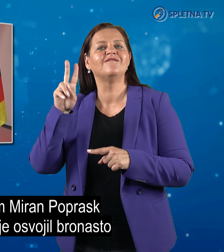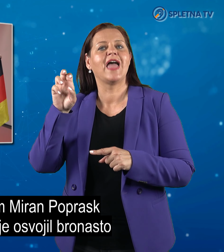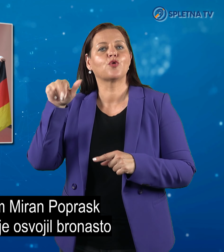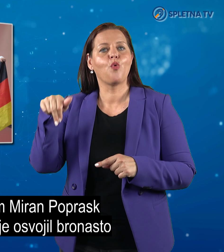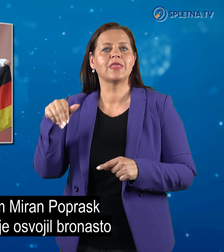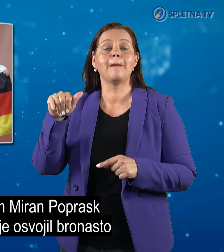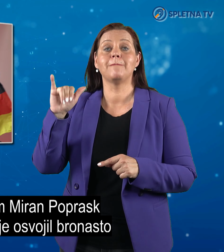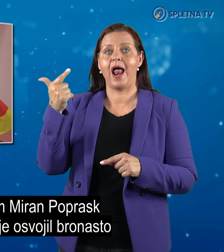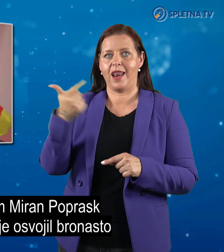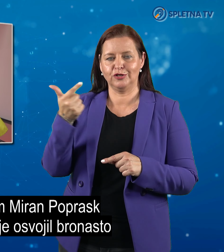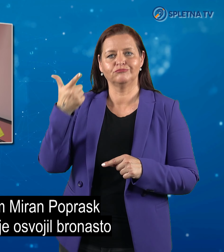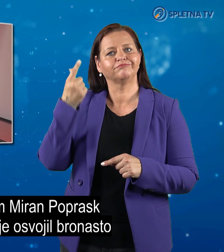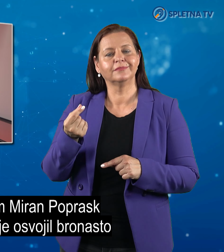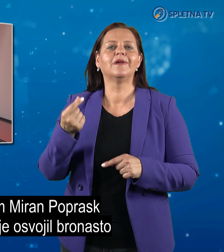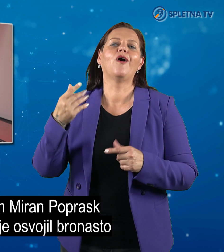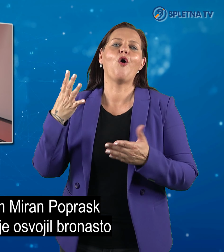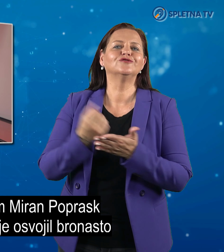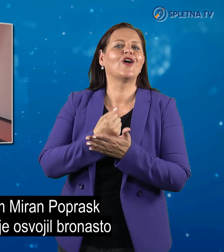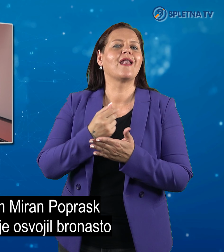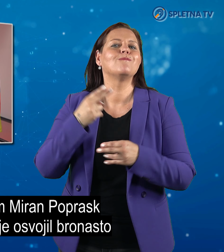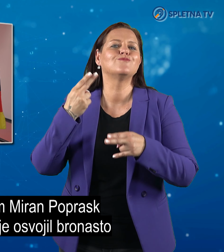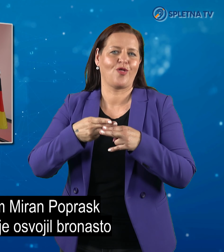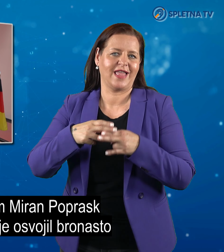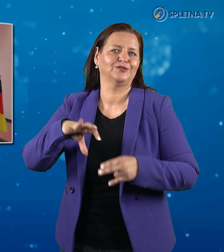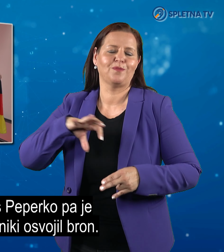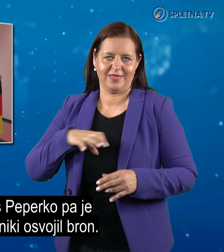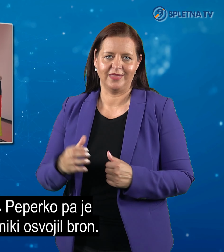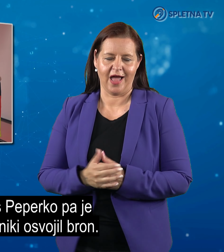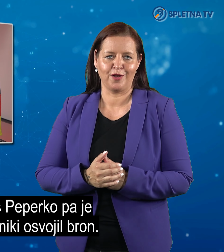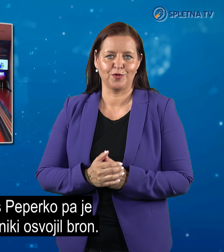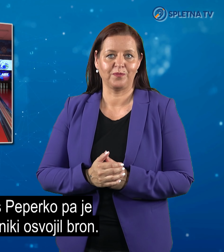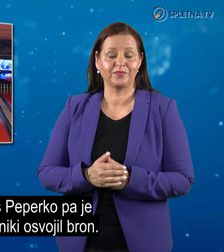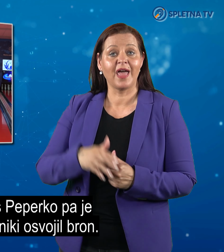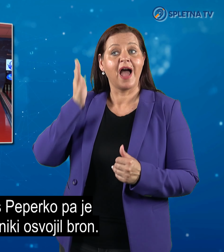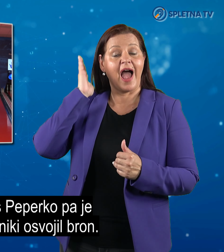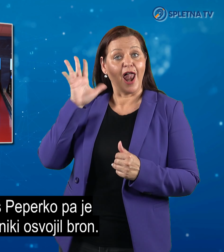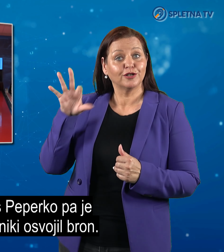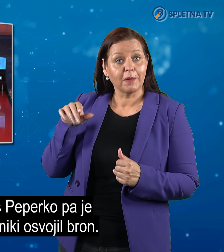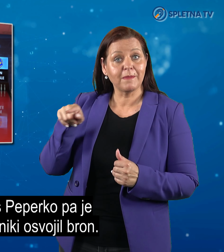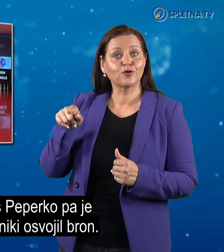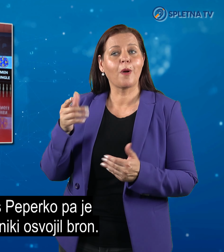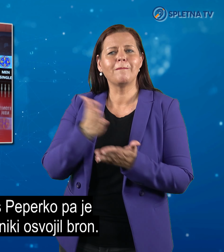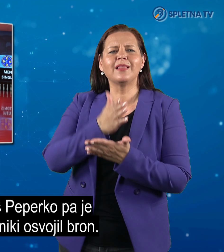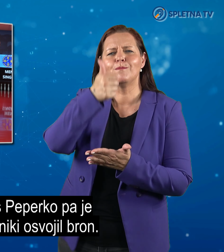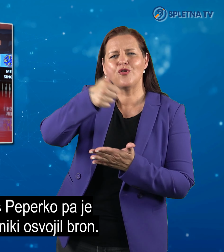Verona Malič je osvojil bronasto medaljo, Aleš Peperko pa je med posamezniki osvojil bron.